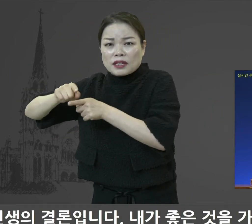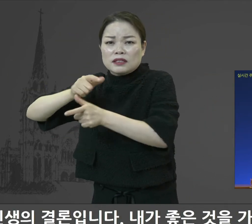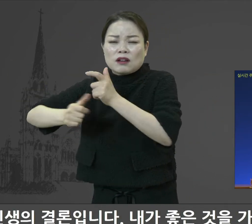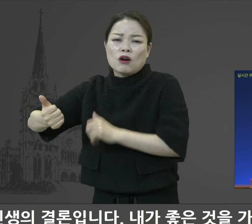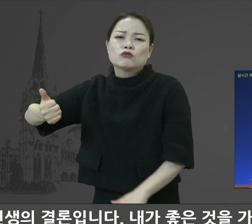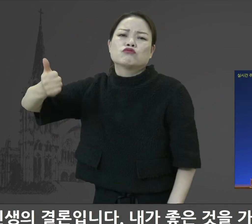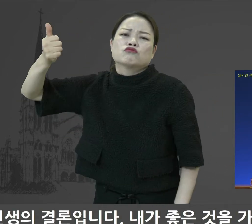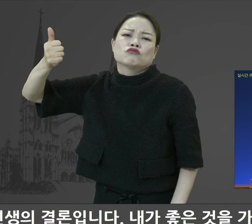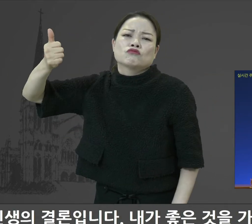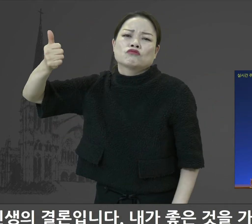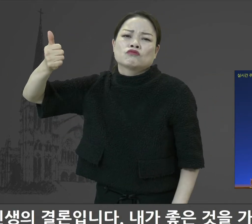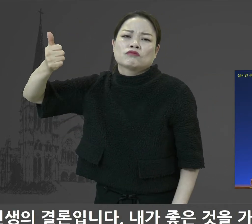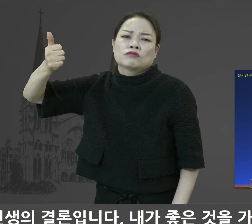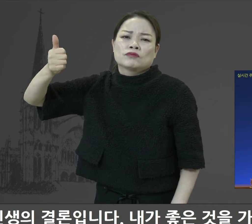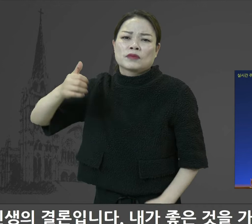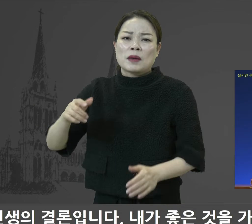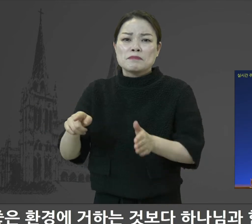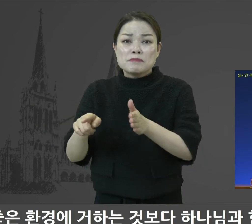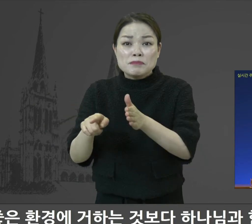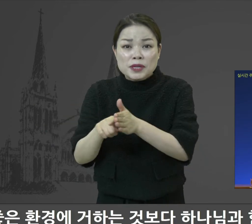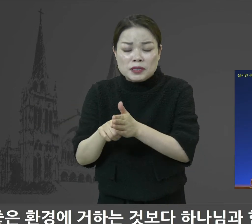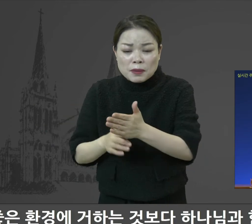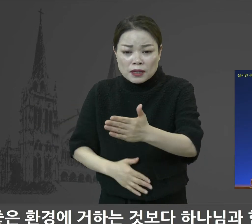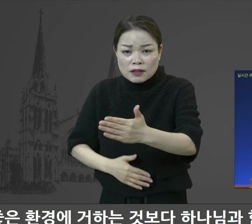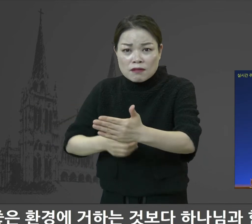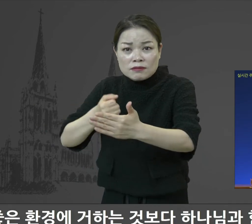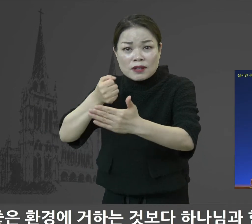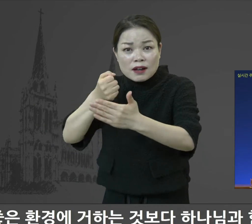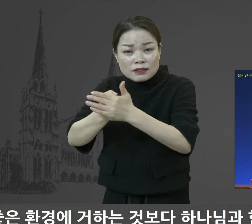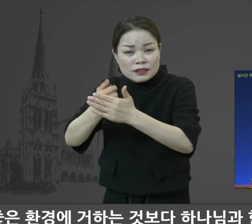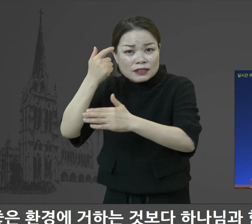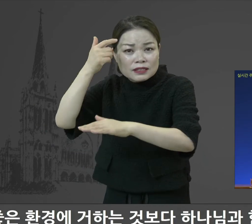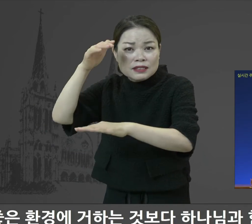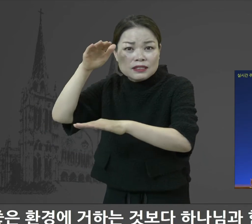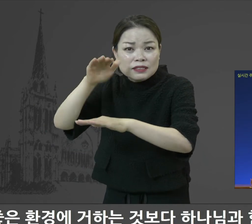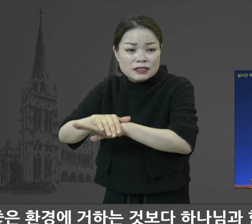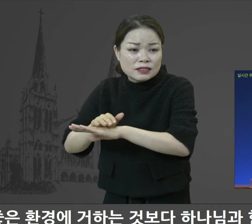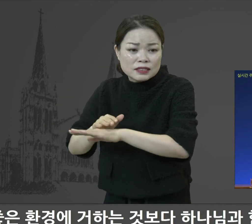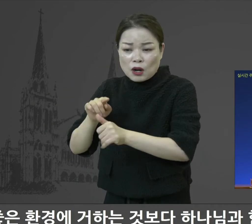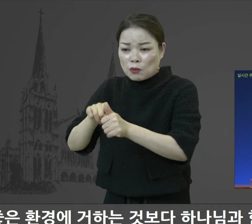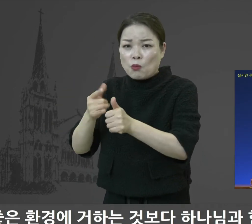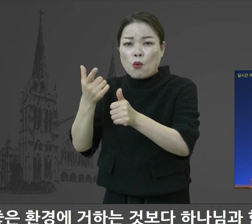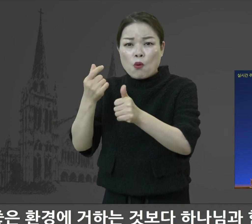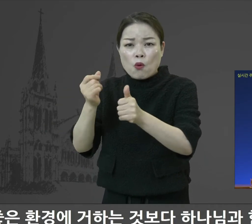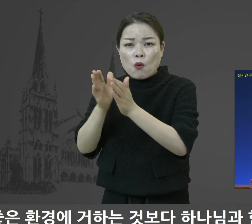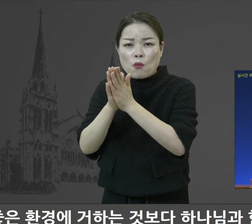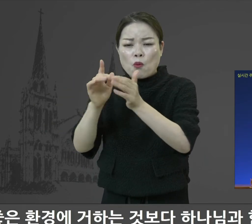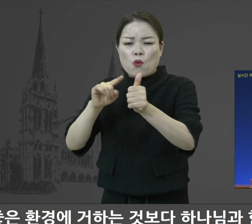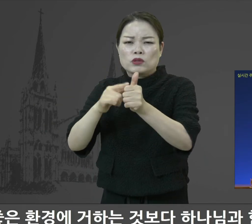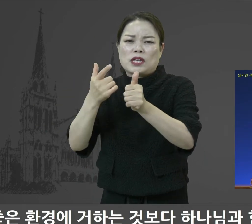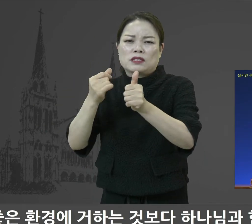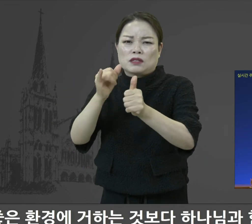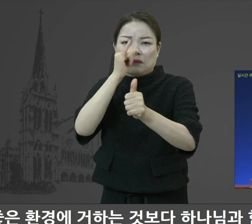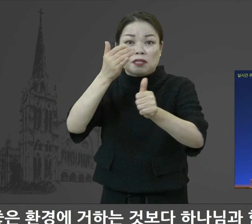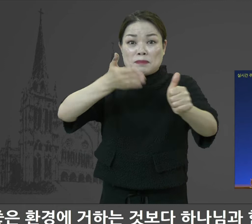더 중요합니다. 이런 믿음의 결단과 믿음의 지혜가 우리 가운데도 있기를 주 안에서